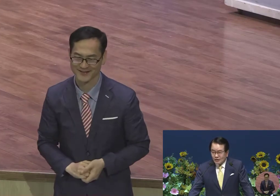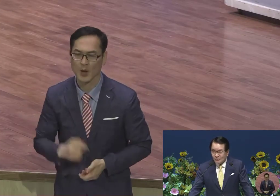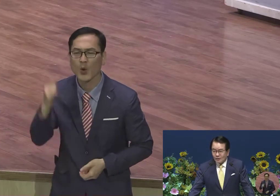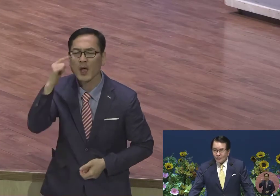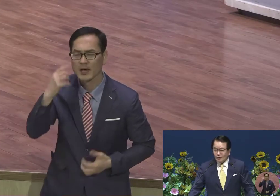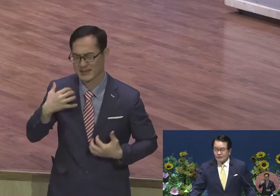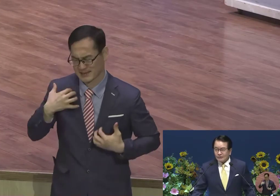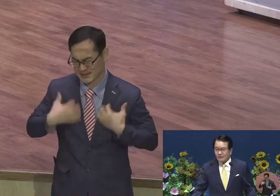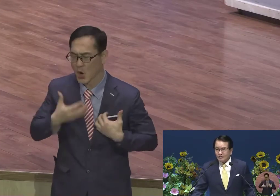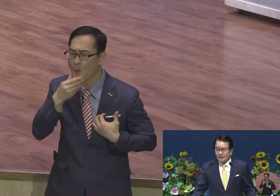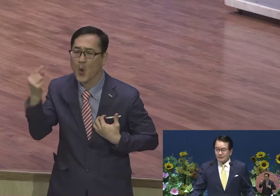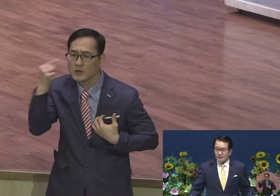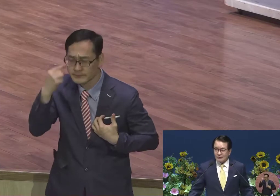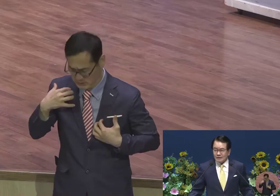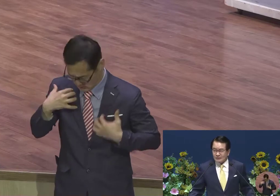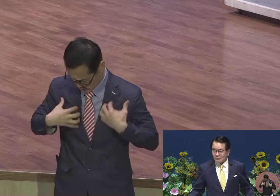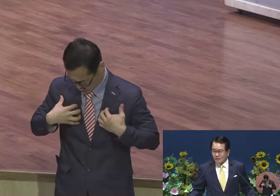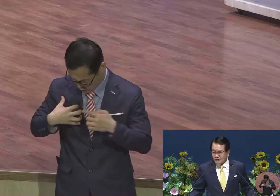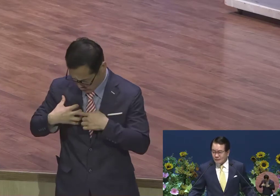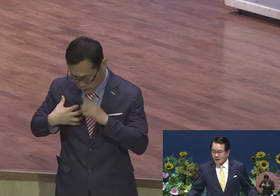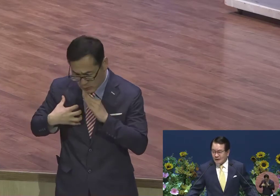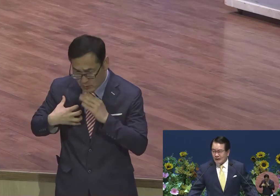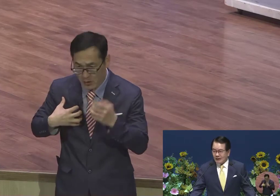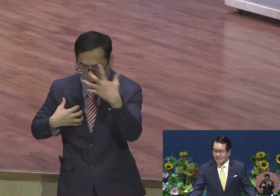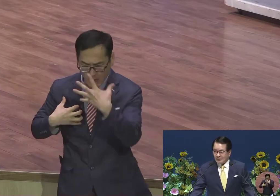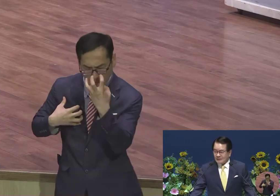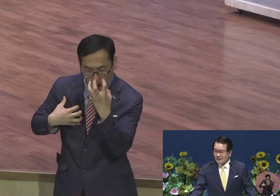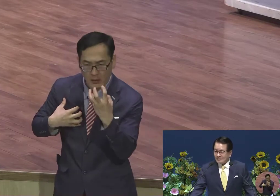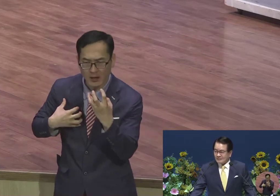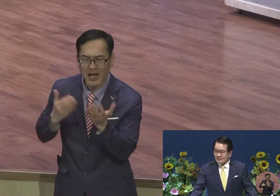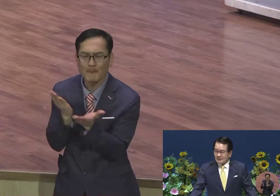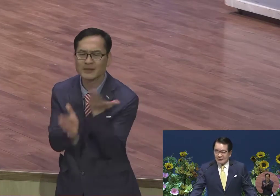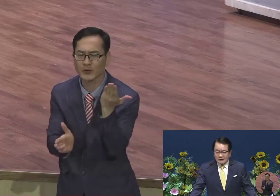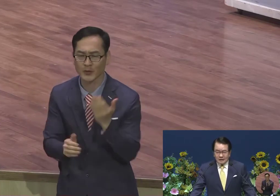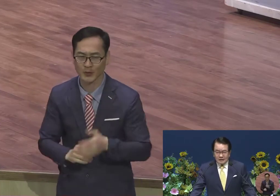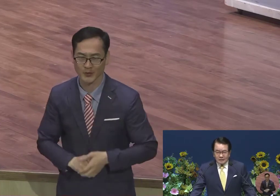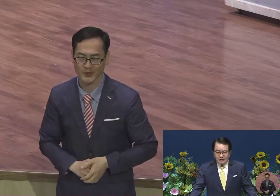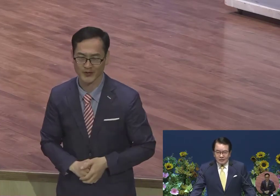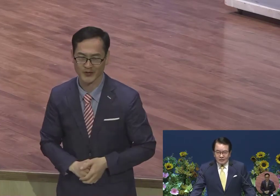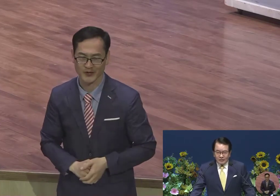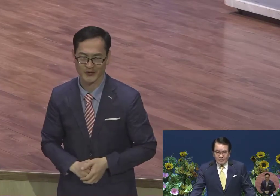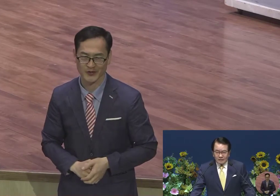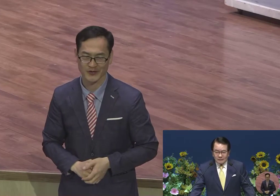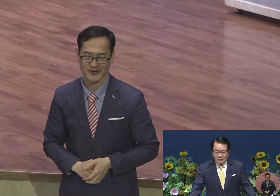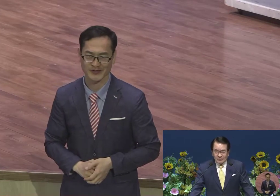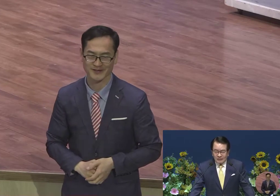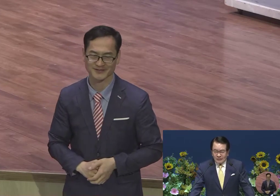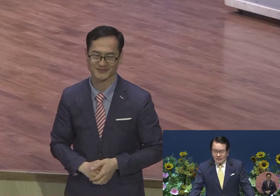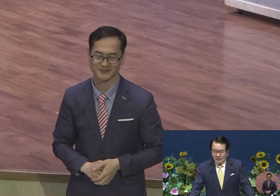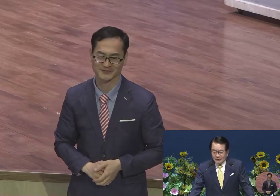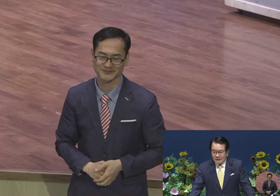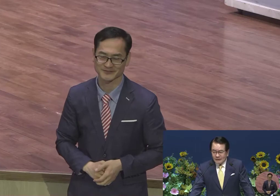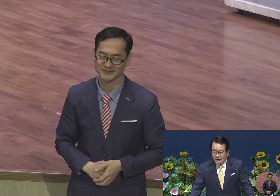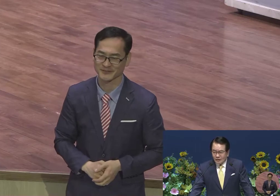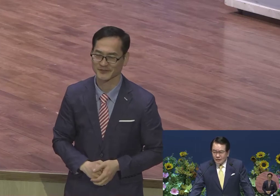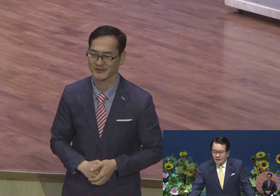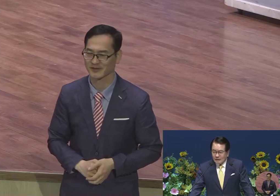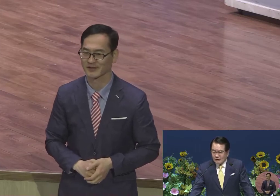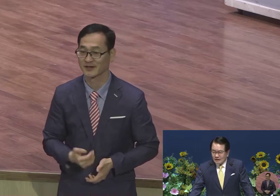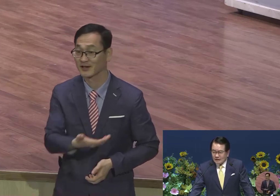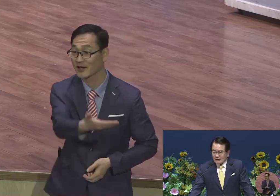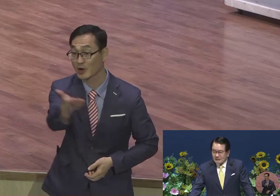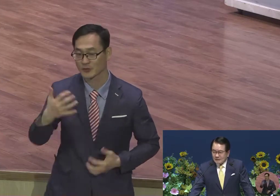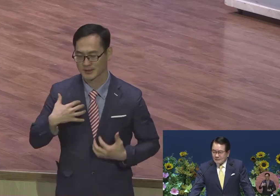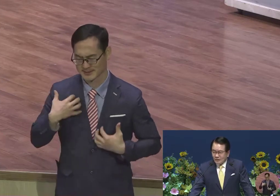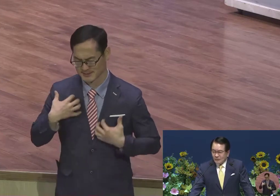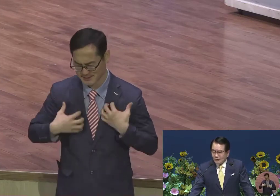즐거운 복음 인생, 설교하면서 인상 쓰면 무슨 말이 안 맞잖아요. 여러분들도 즐거운